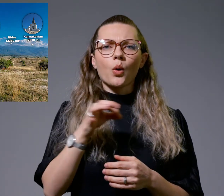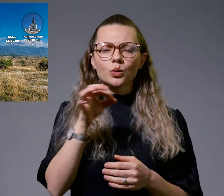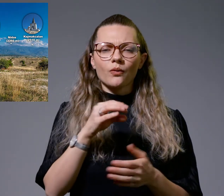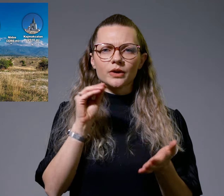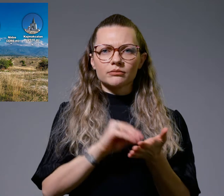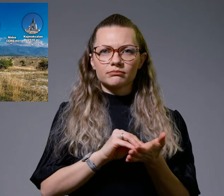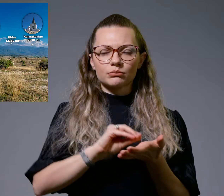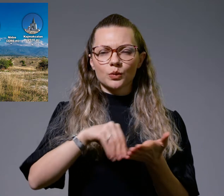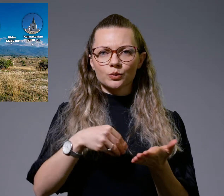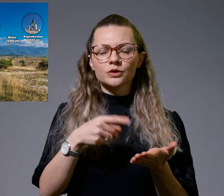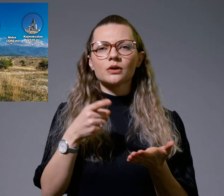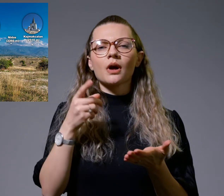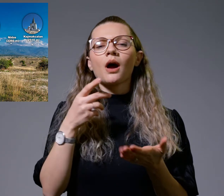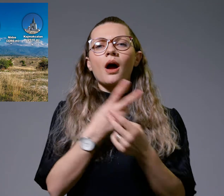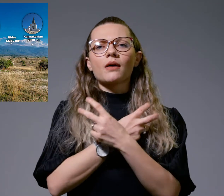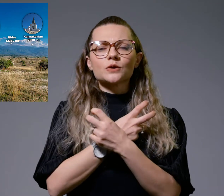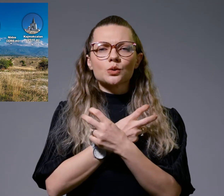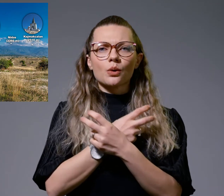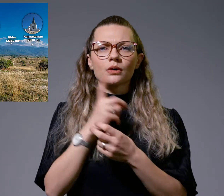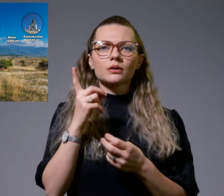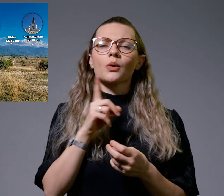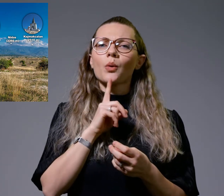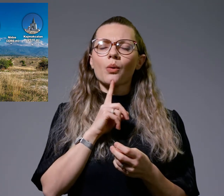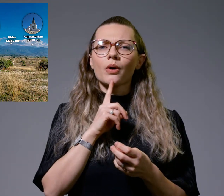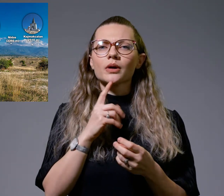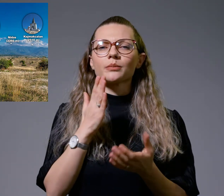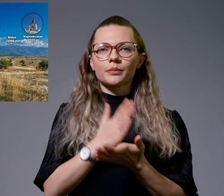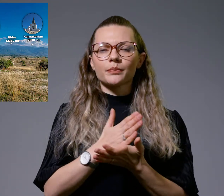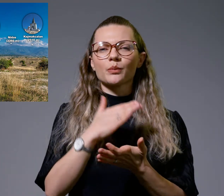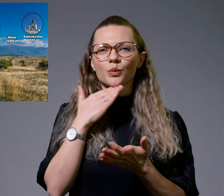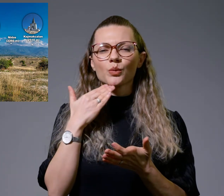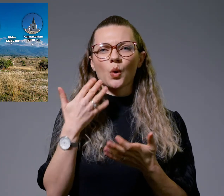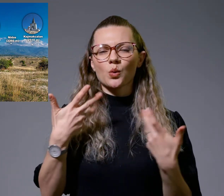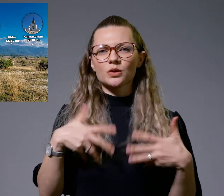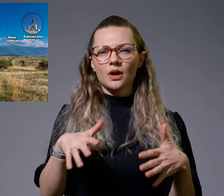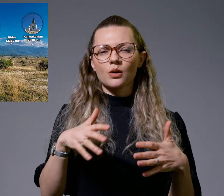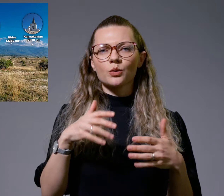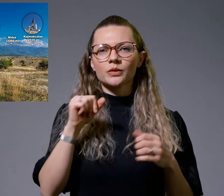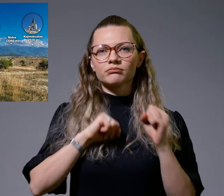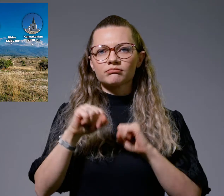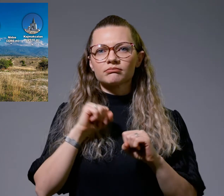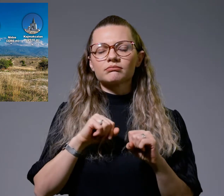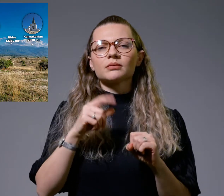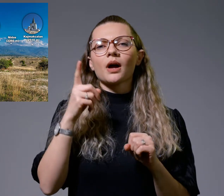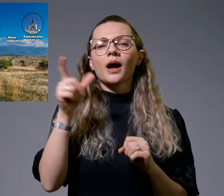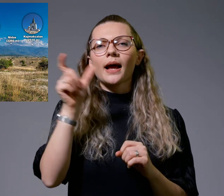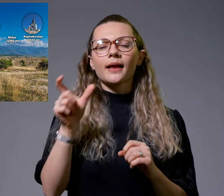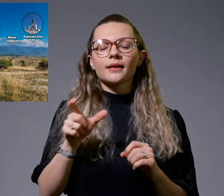кон Австро-Унгарија, која веќе трпела големи загуби на италијанскиот фронт